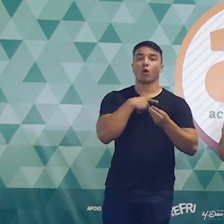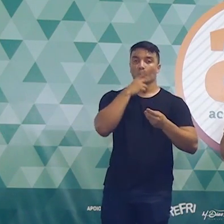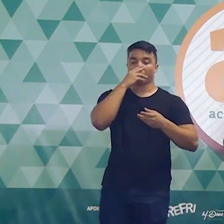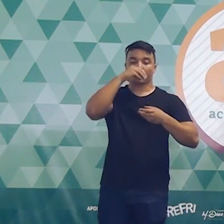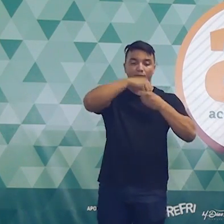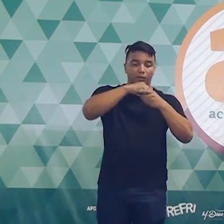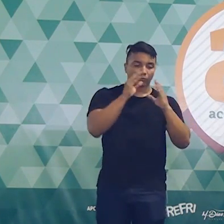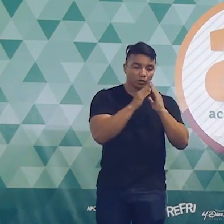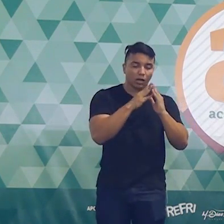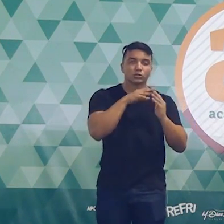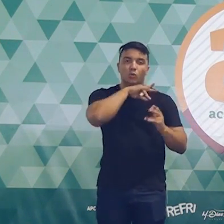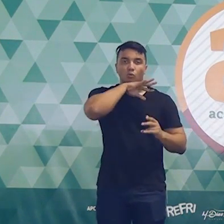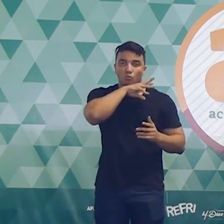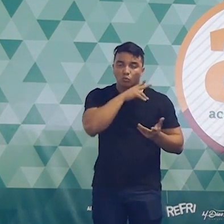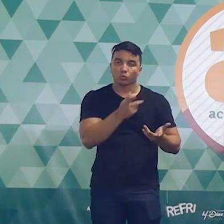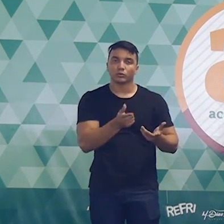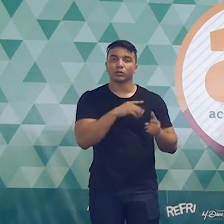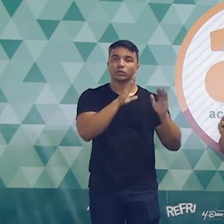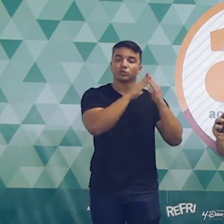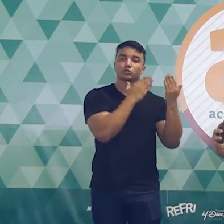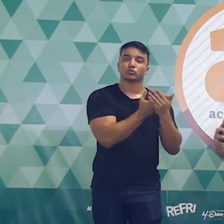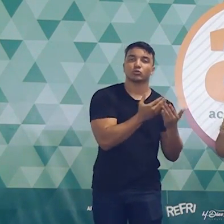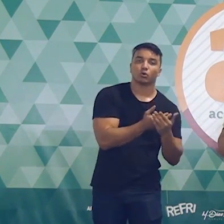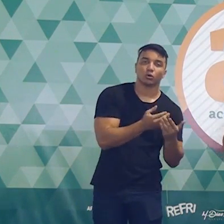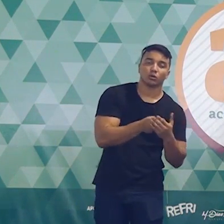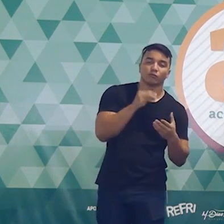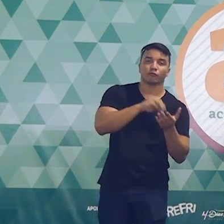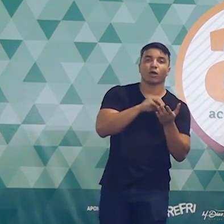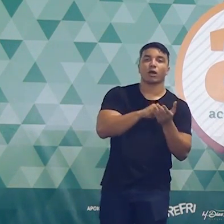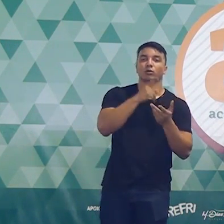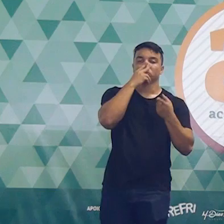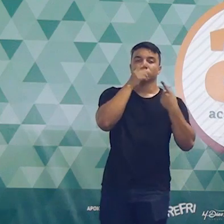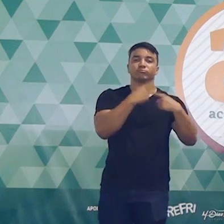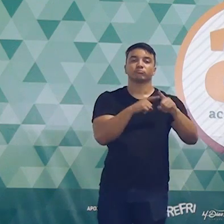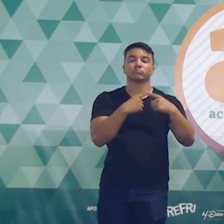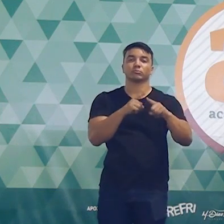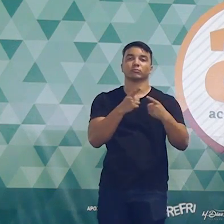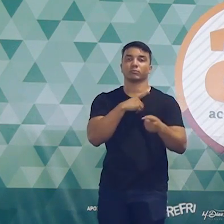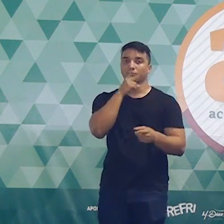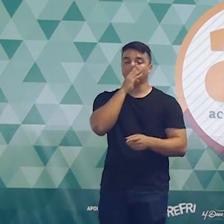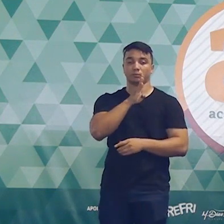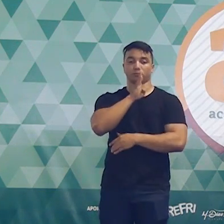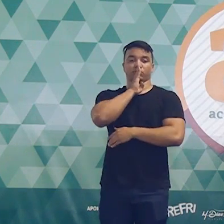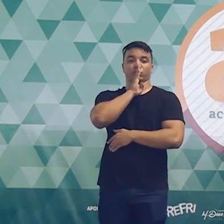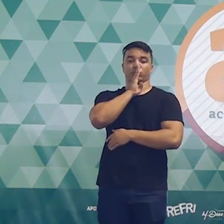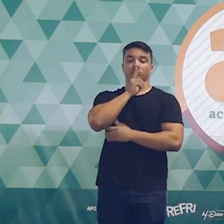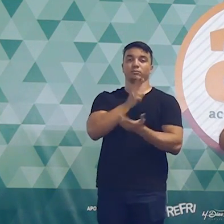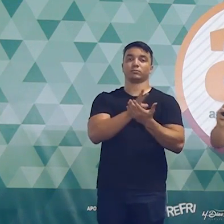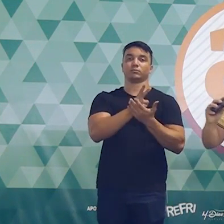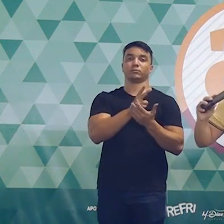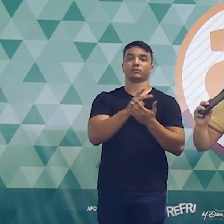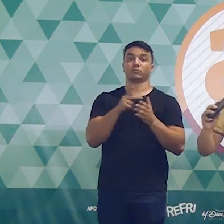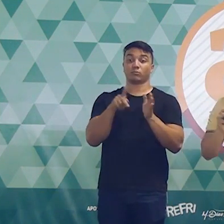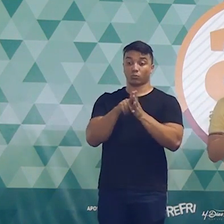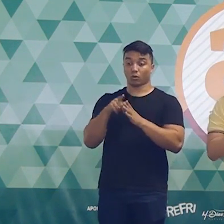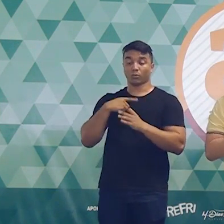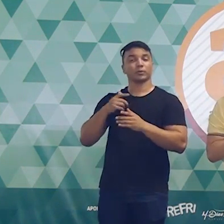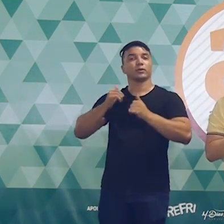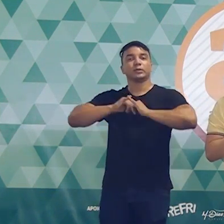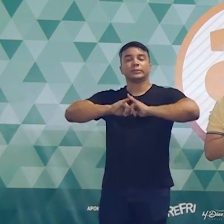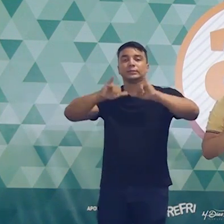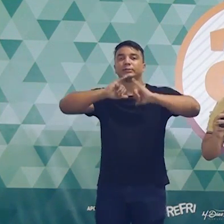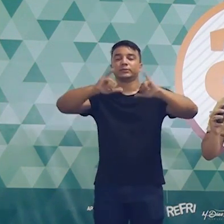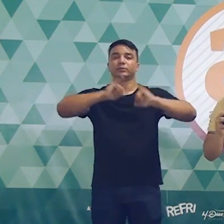diálogos domésticos insatisfatórios, escolas que não contemplam adequadamente algumas discussões, se omitem delas, setores da imprensa que